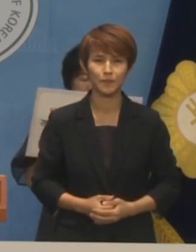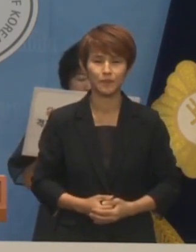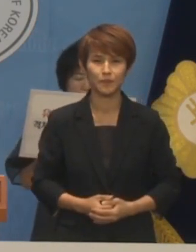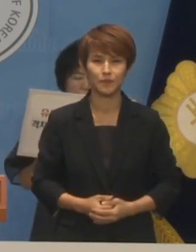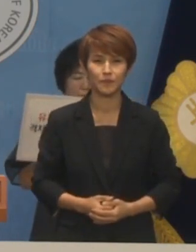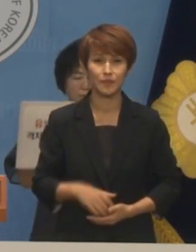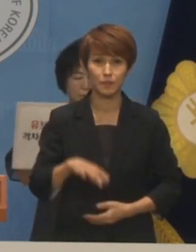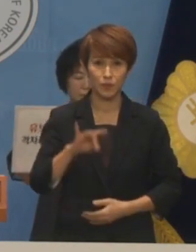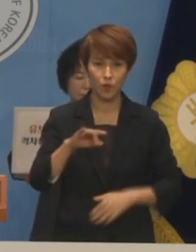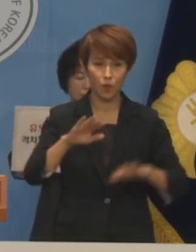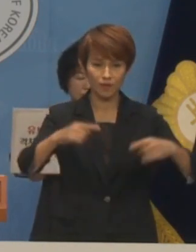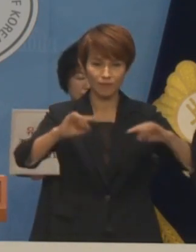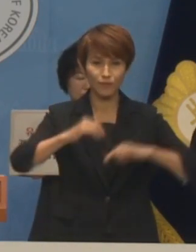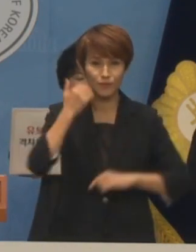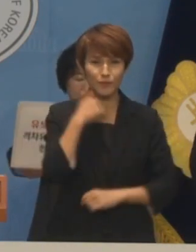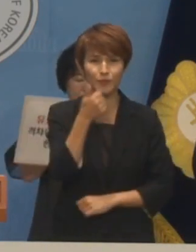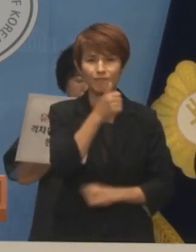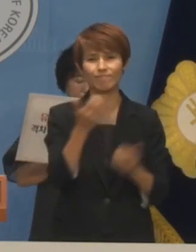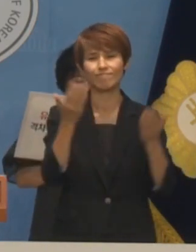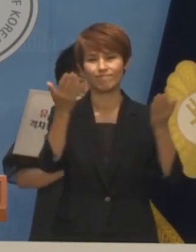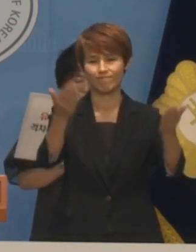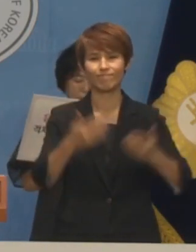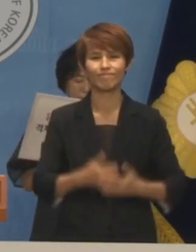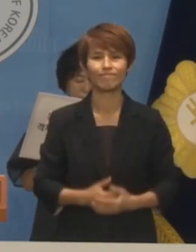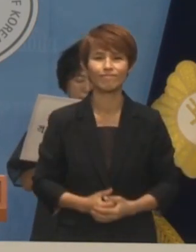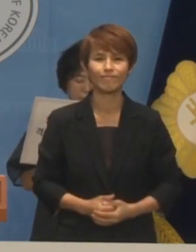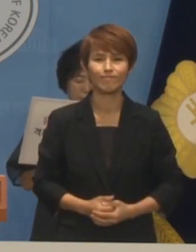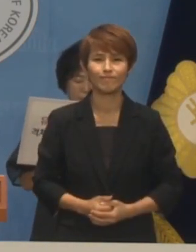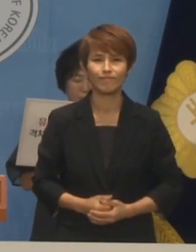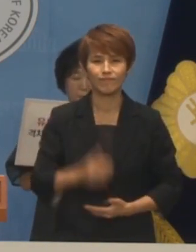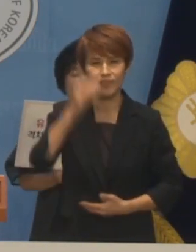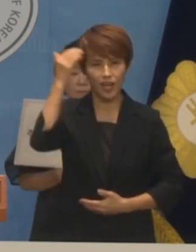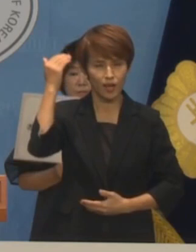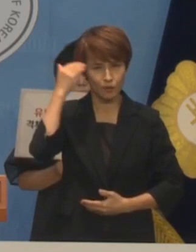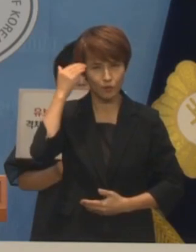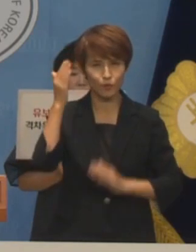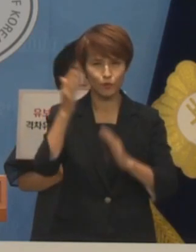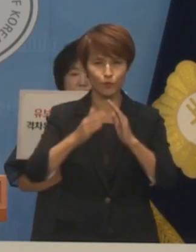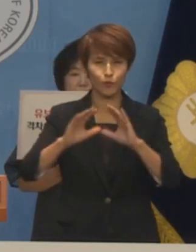기자회견에 앞서 먼저 참석자를 소개하도록 하겠습니다.